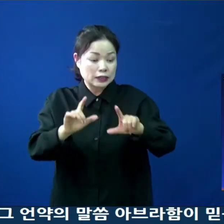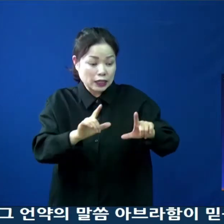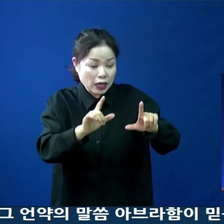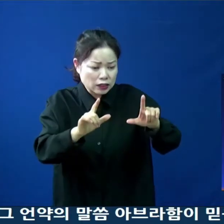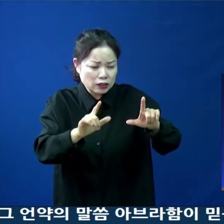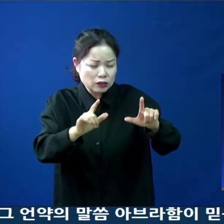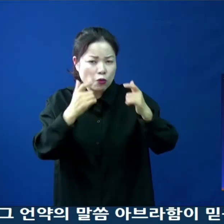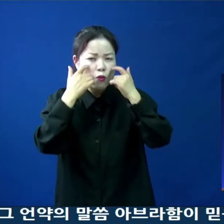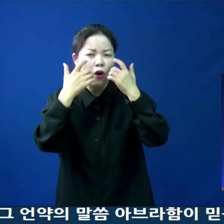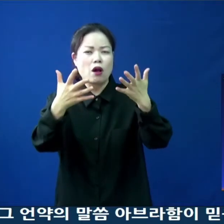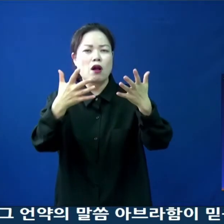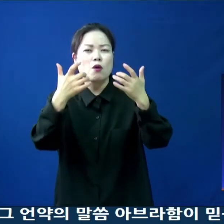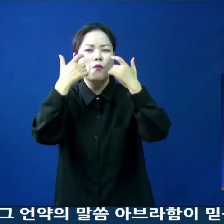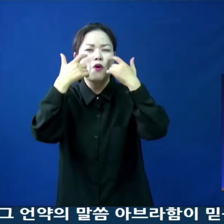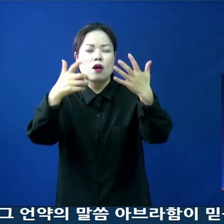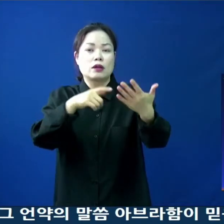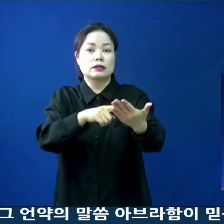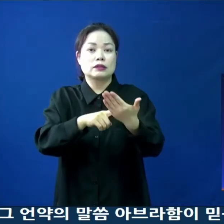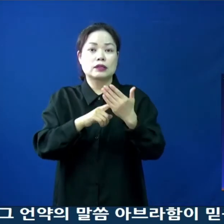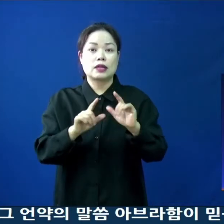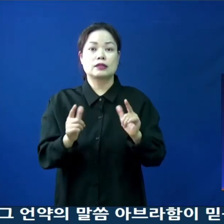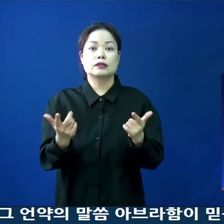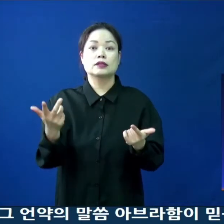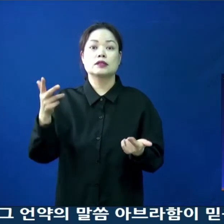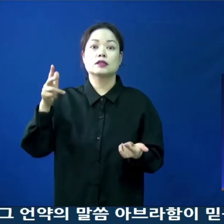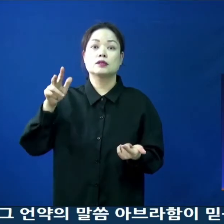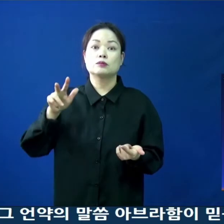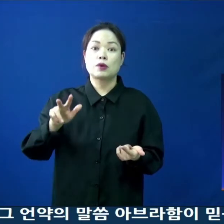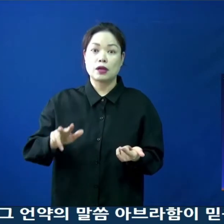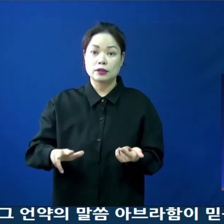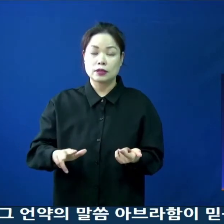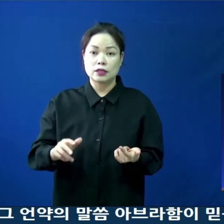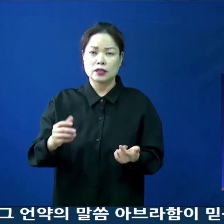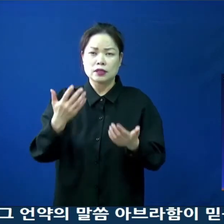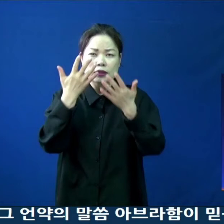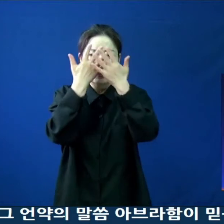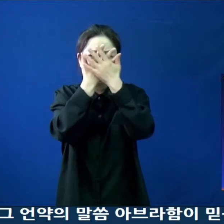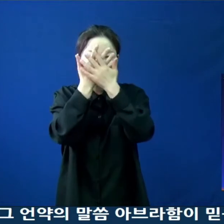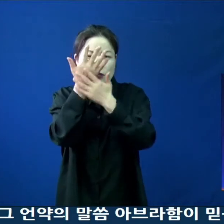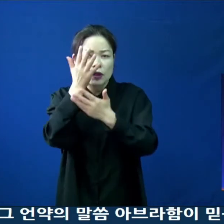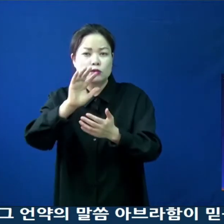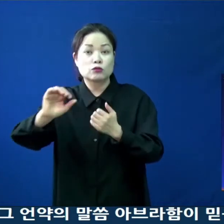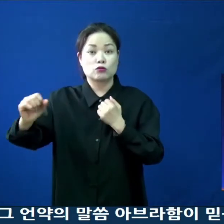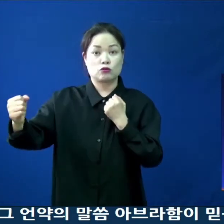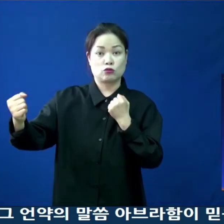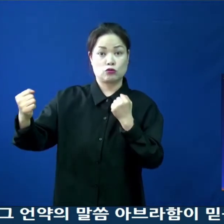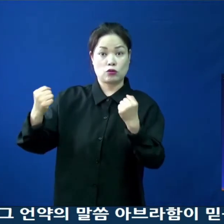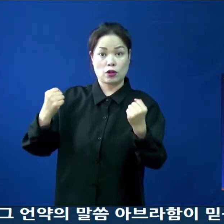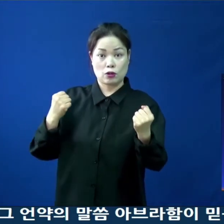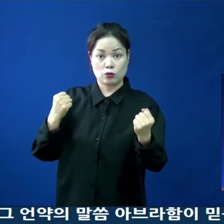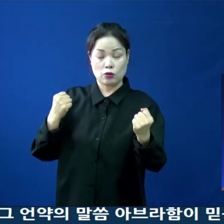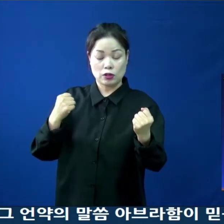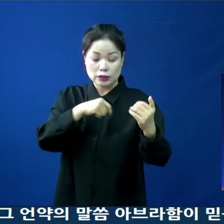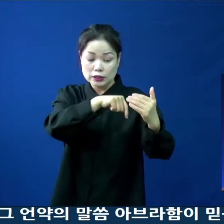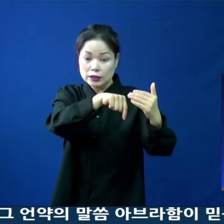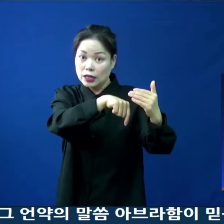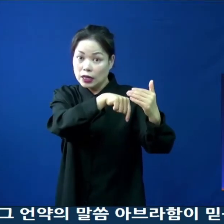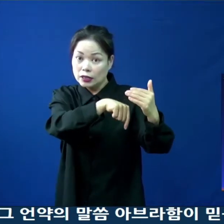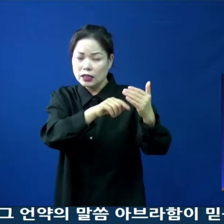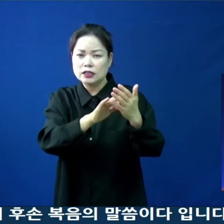그렇게 확연하게 분명하게 드러나 있진 않지만, 희미하지만 그럼에도 불구하고 그